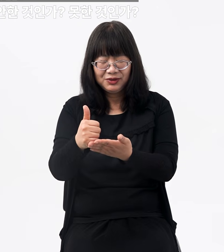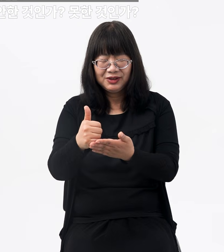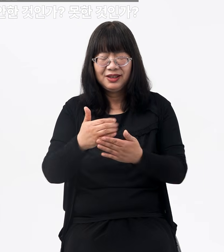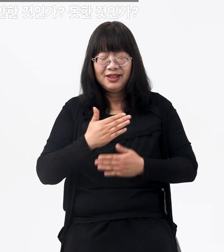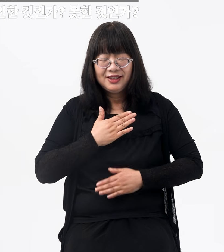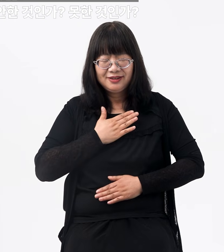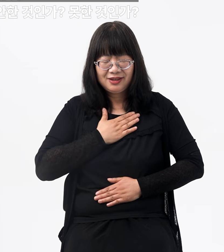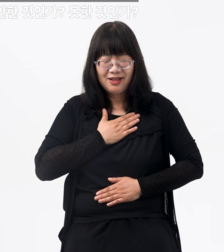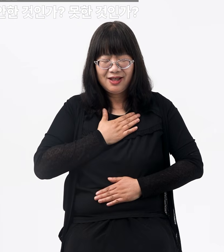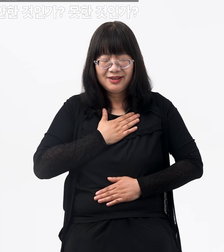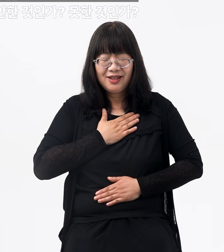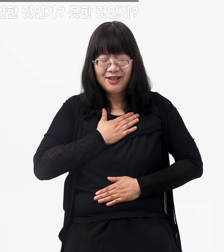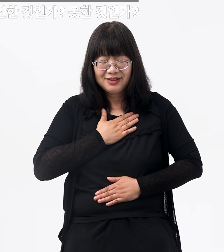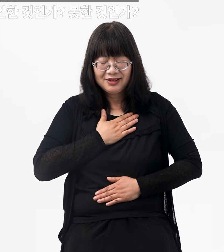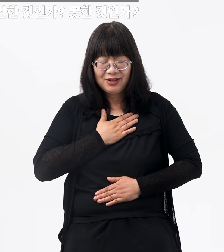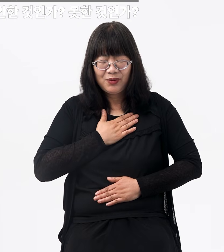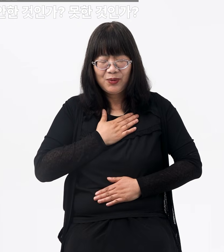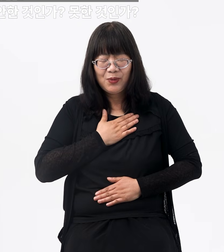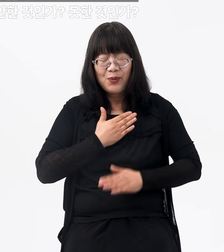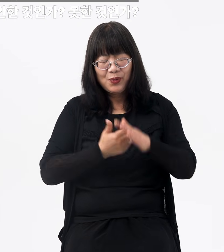주님은 나의